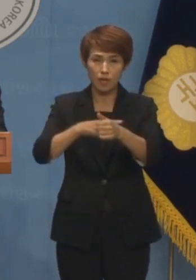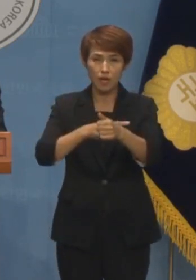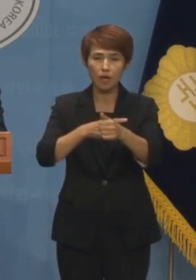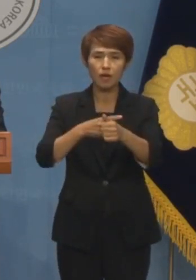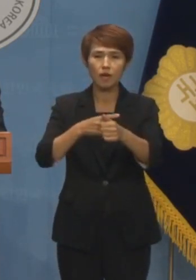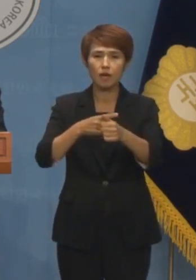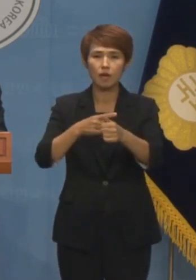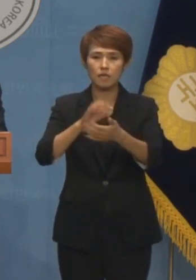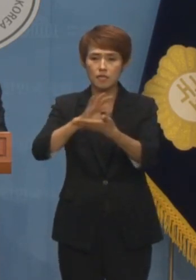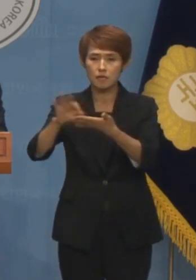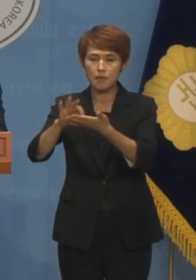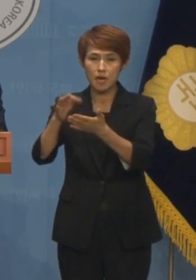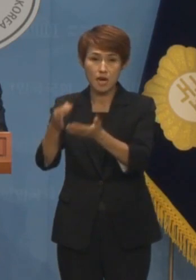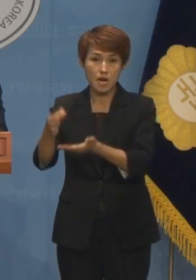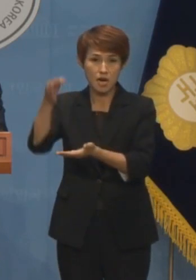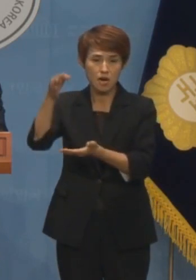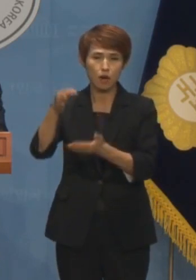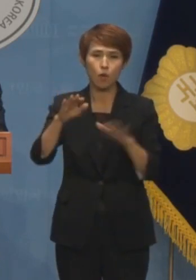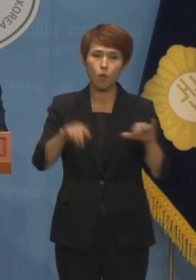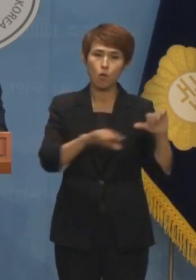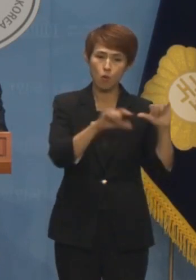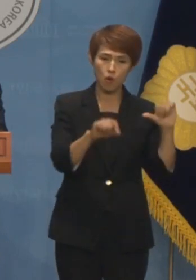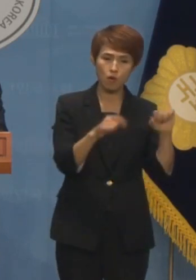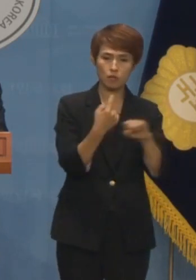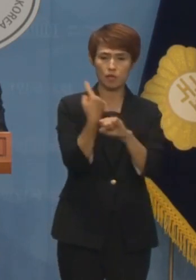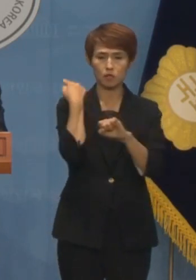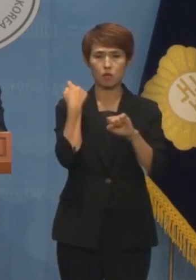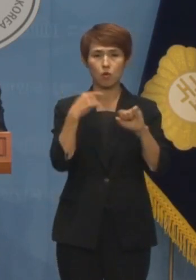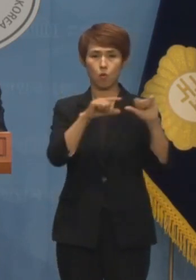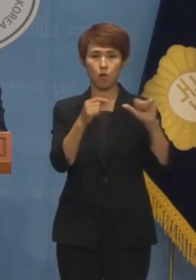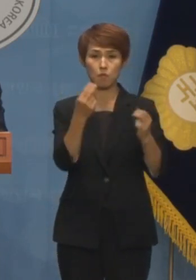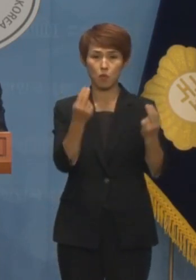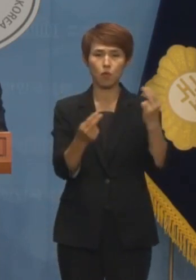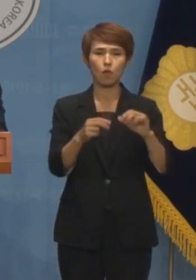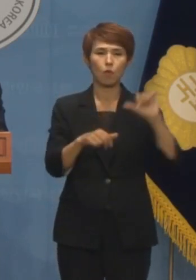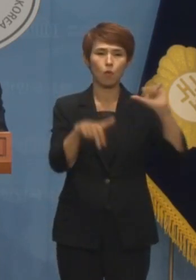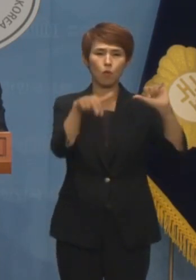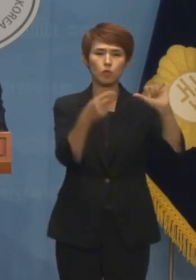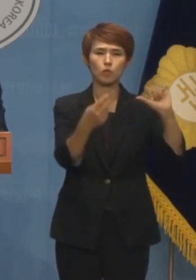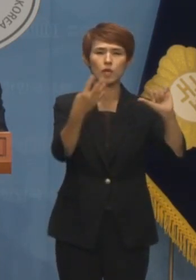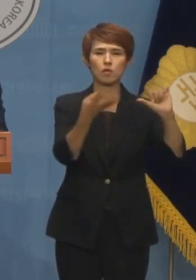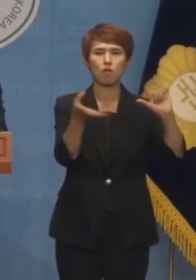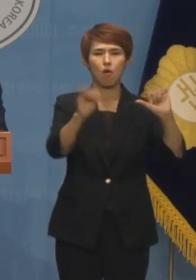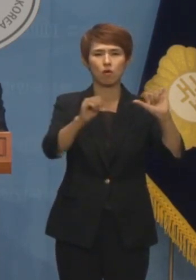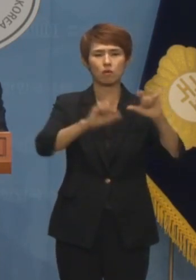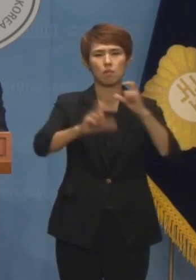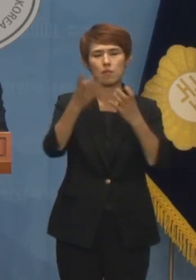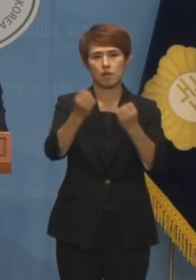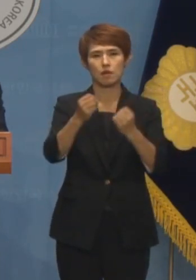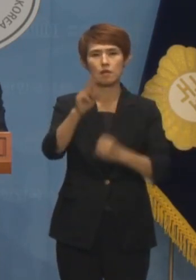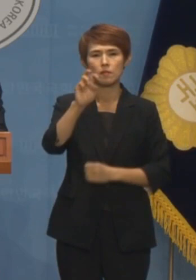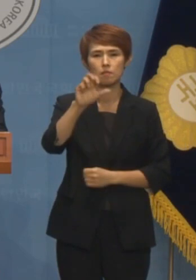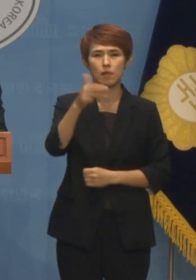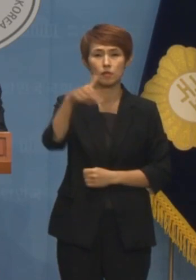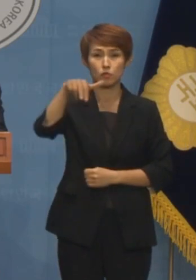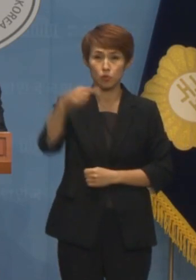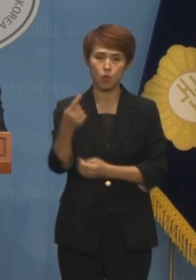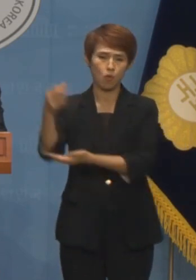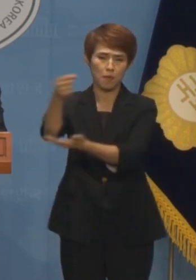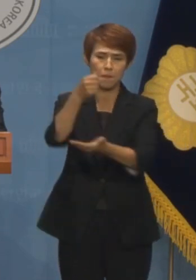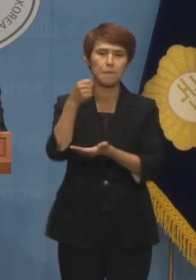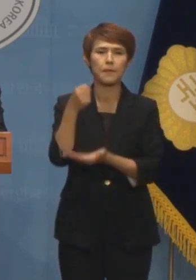올해 5월까지 1년 전 같은 기간보다 5조 4천억 원 많은 38조 8천억 원이